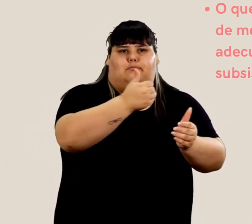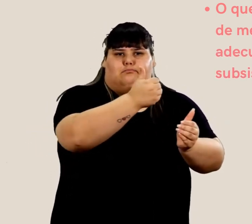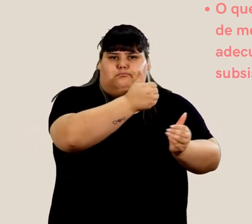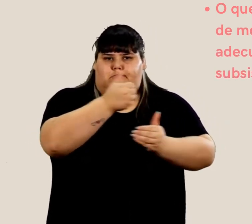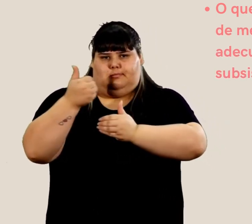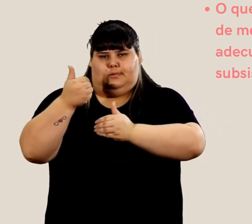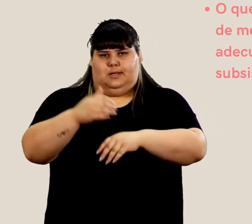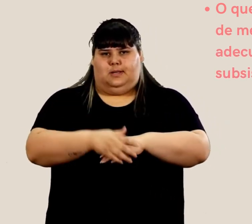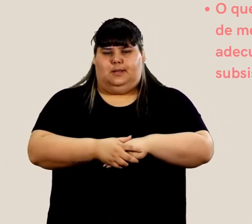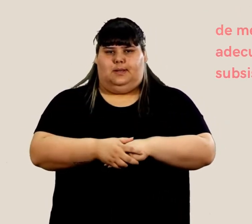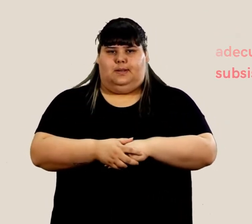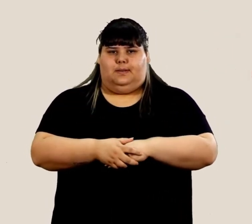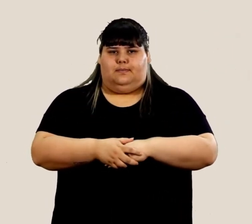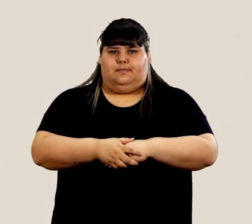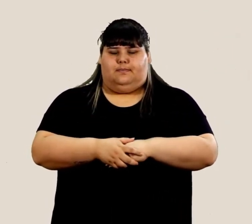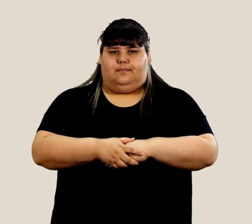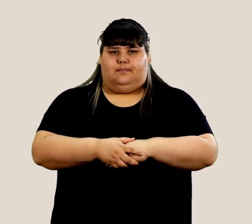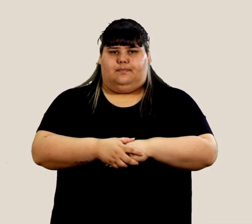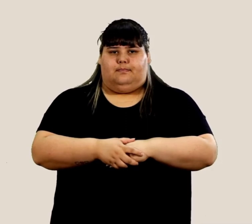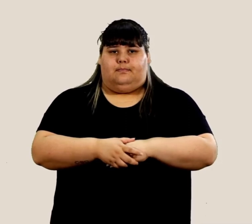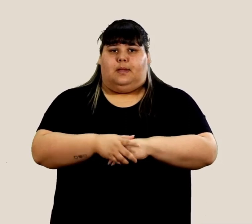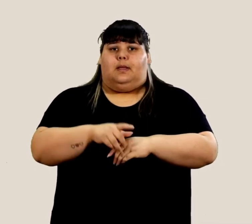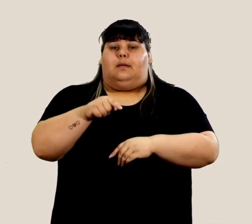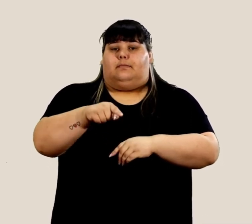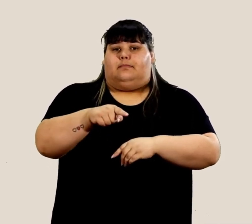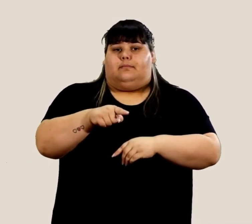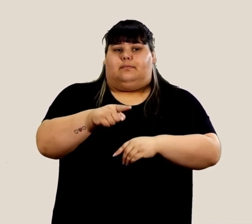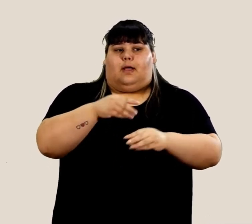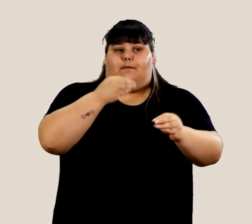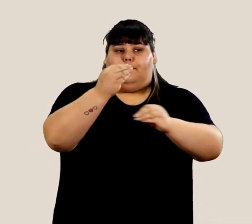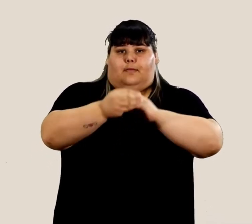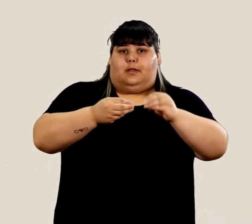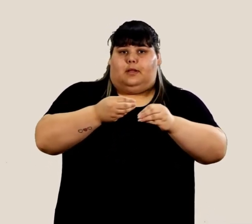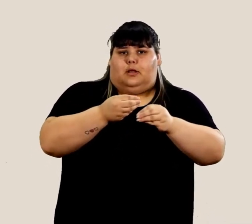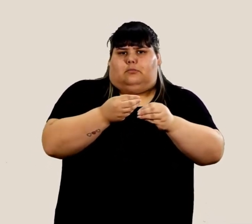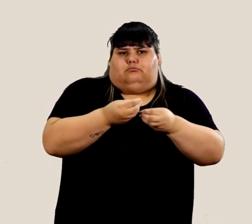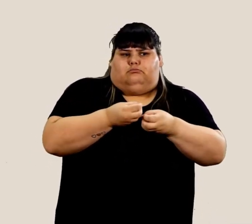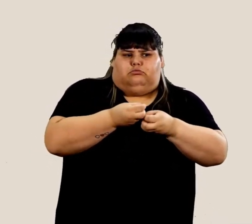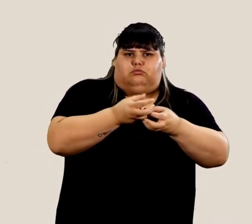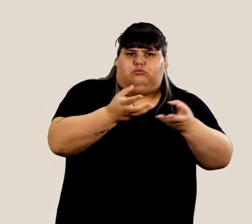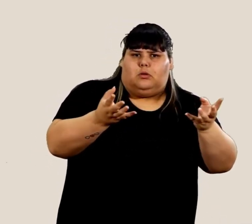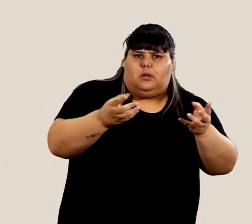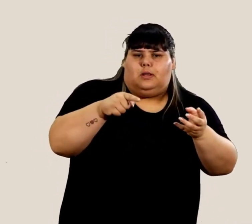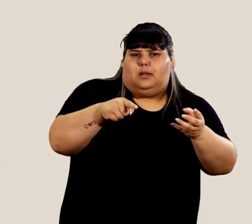subsistencia. Para el mantenimiento de los hijos de familias numerosas,